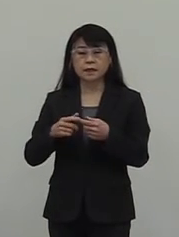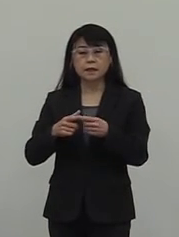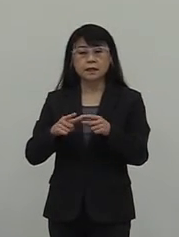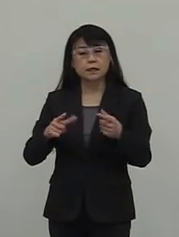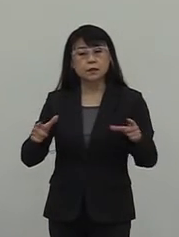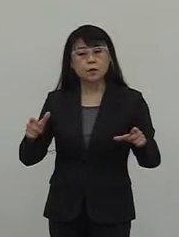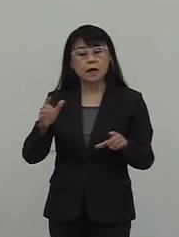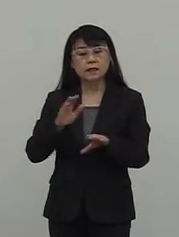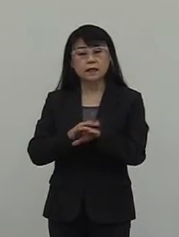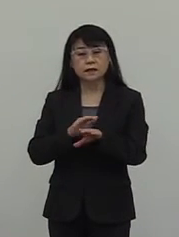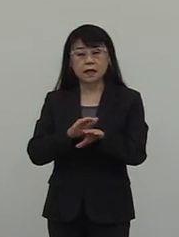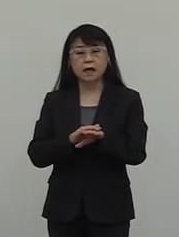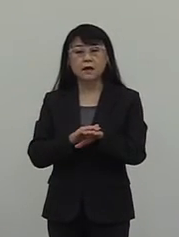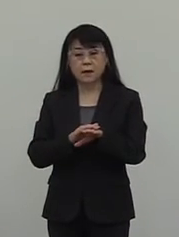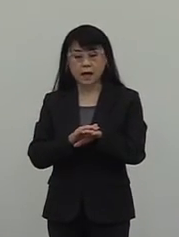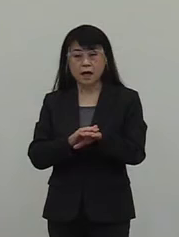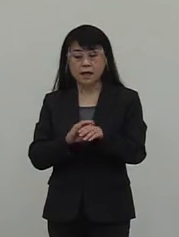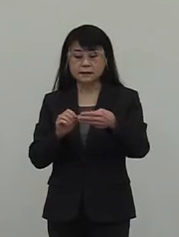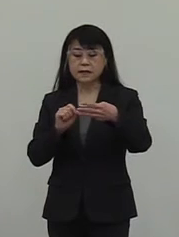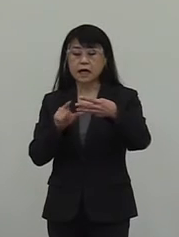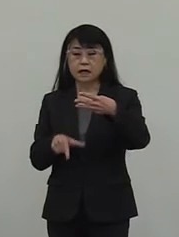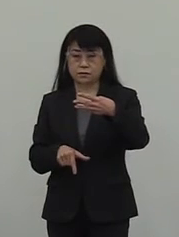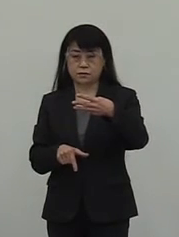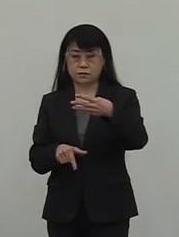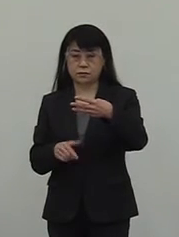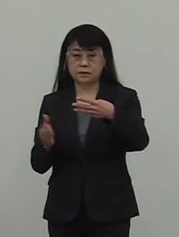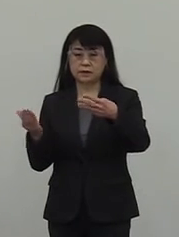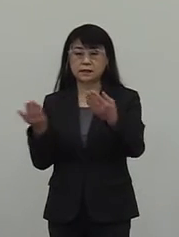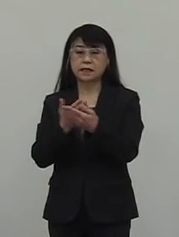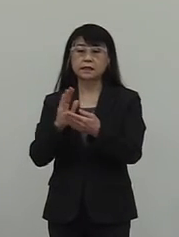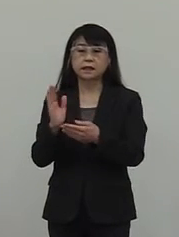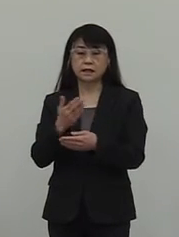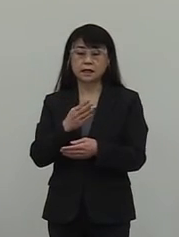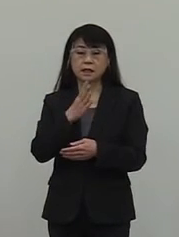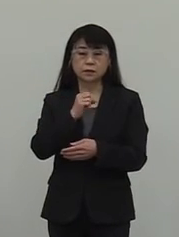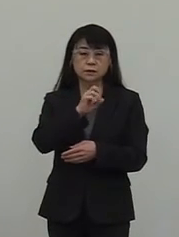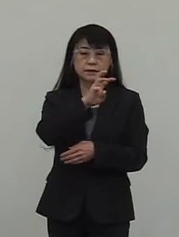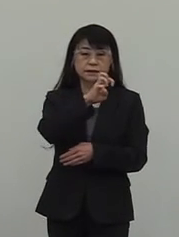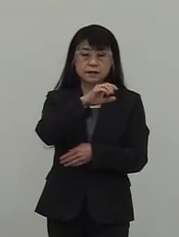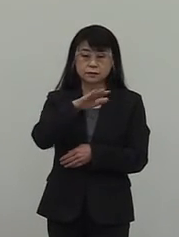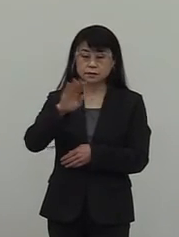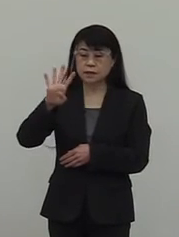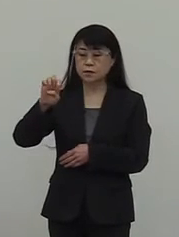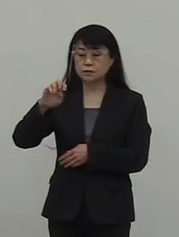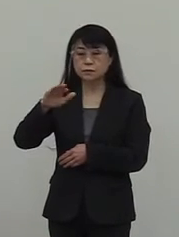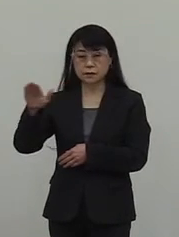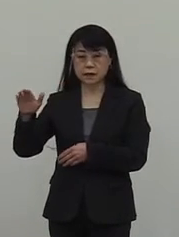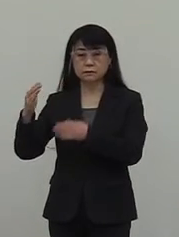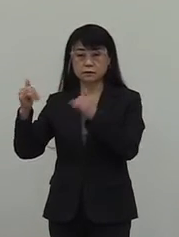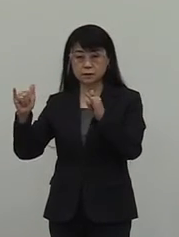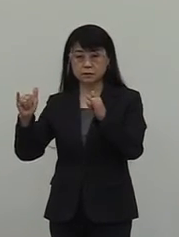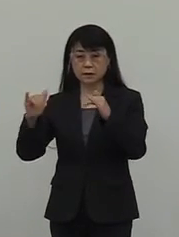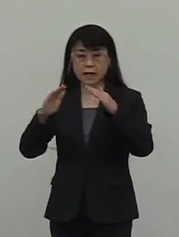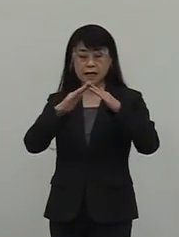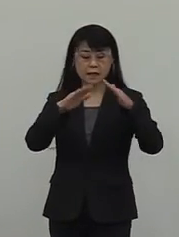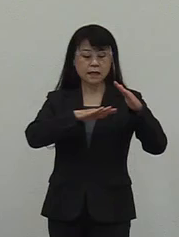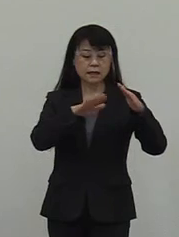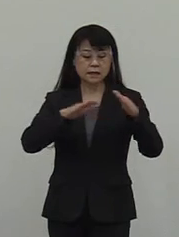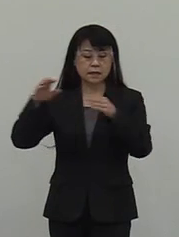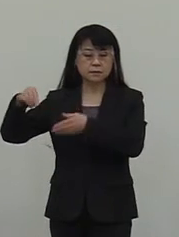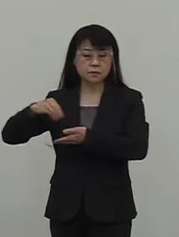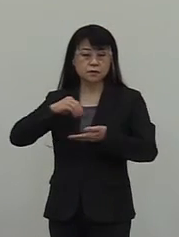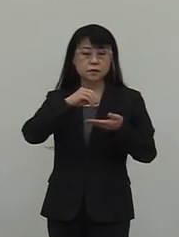として特に今月に入ってから30代の方40代の方が家庭に持ち込まれるケースというの